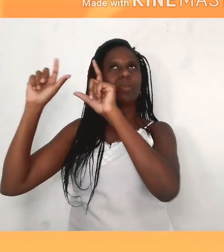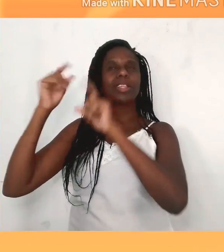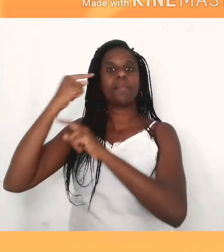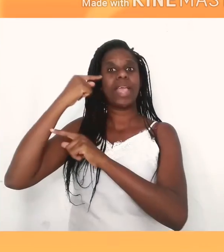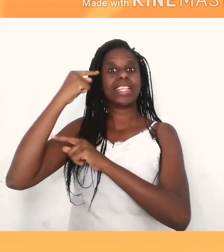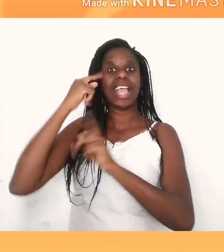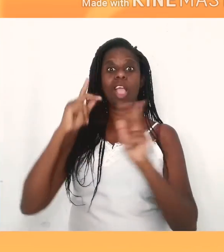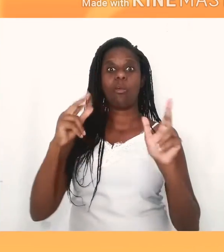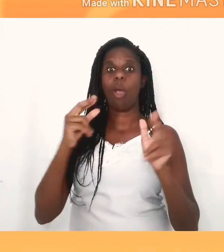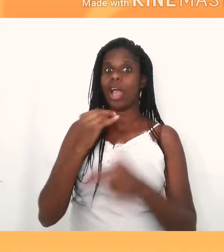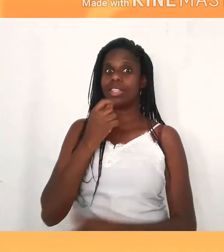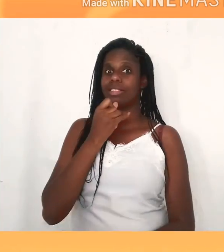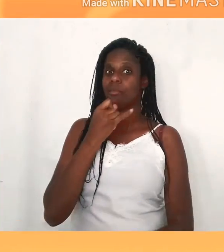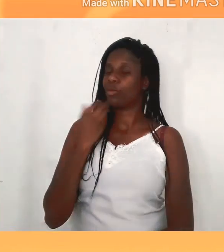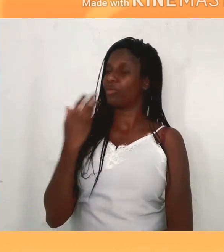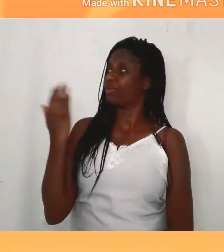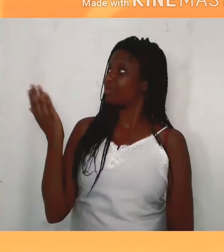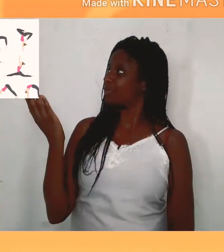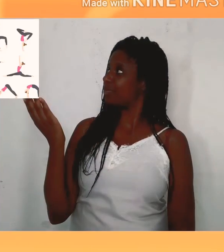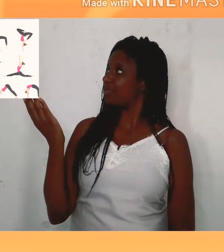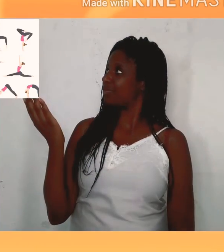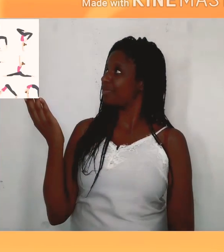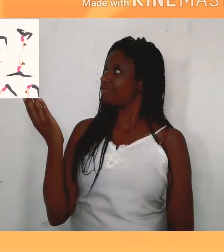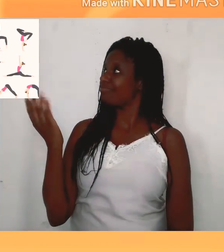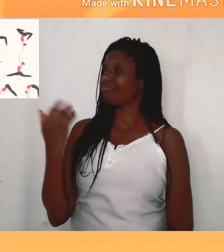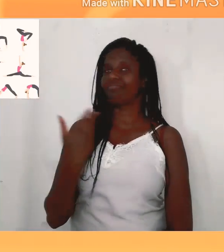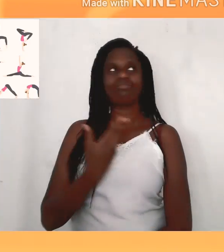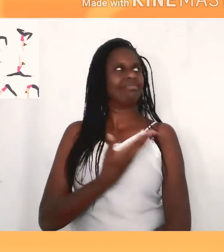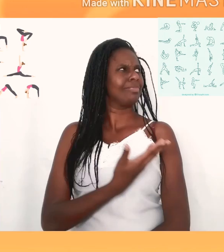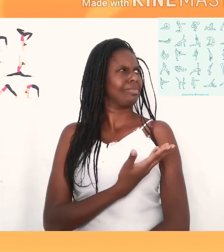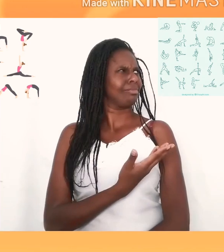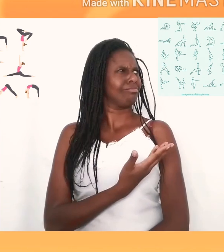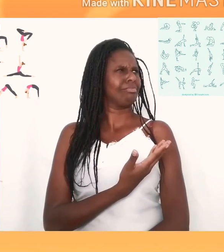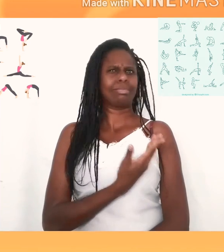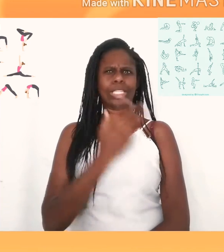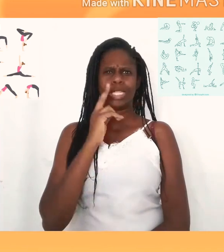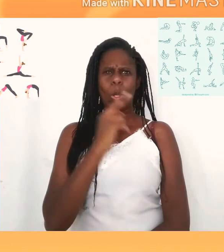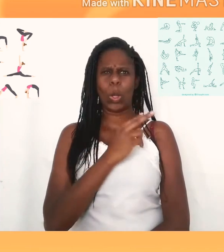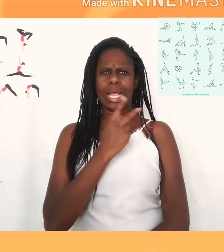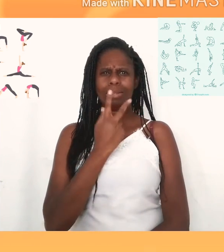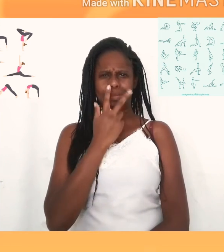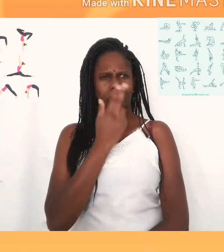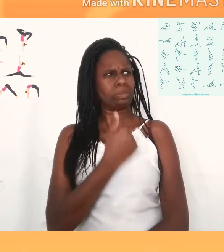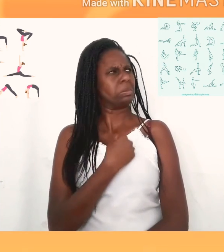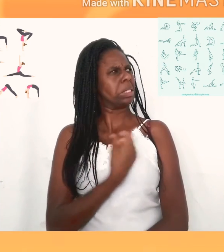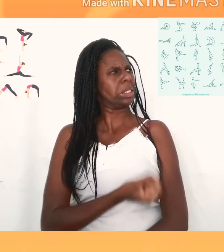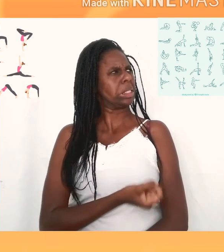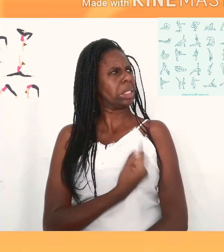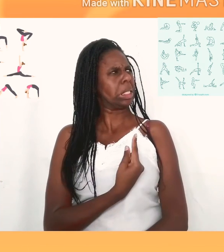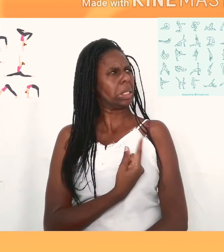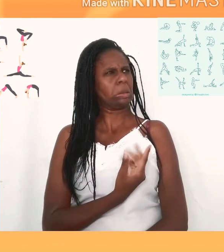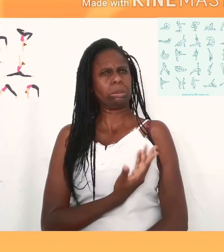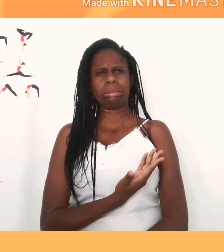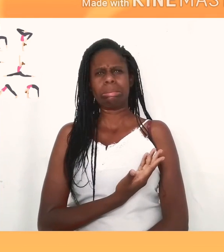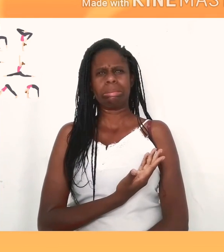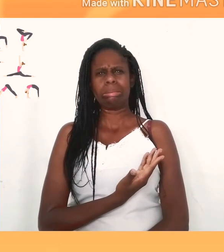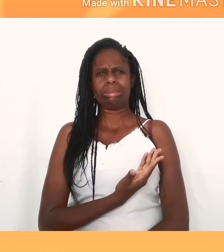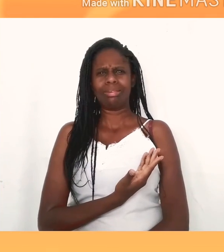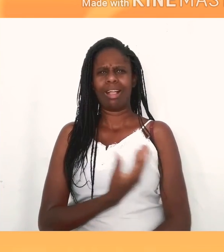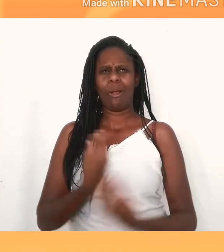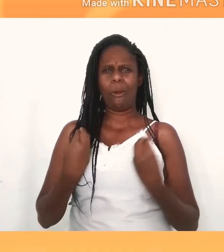posturas difíceis, acrobáticas, mirabolantes, às vezes até esquisitas, né, para quem vê de